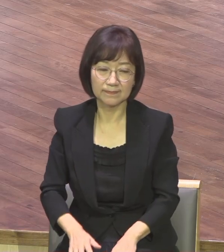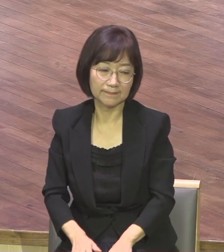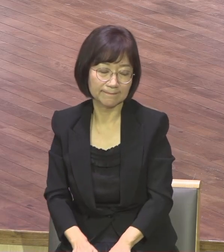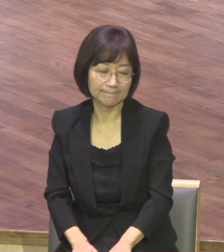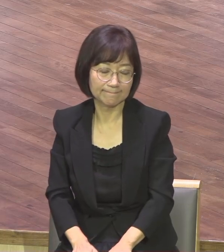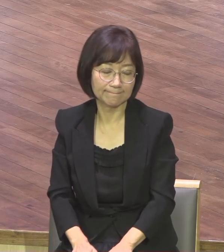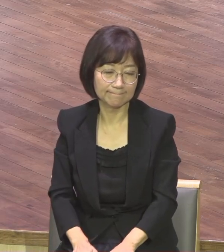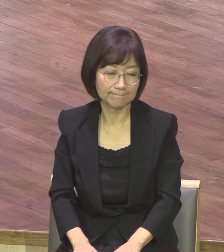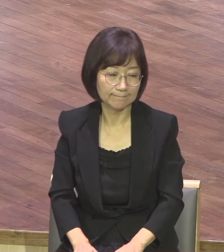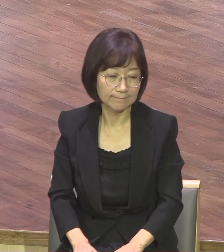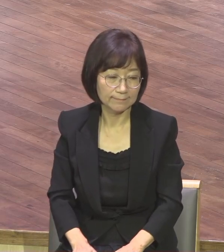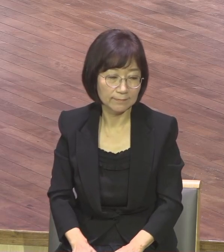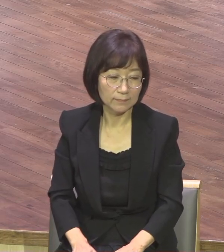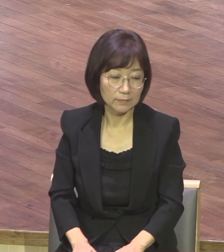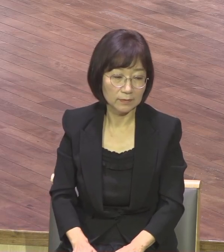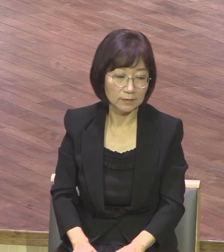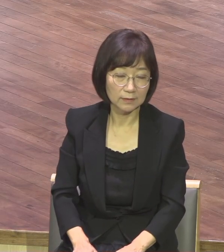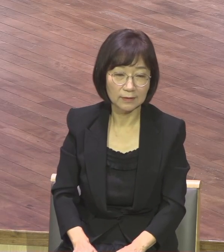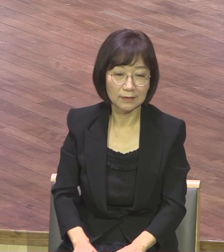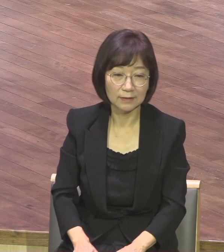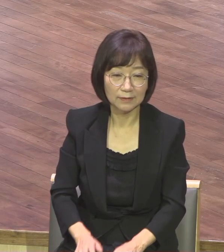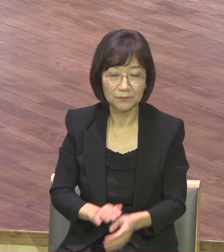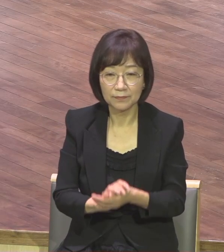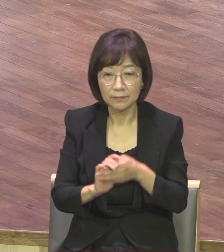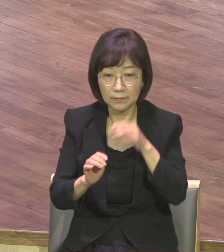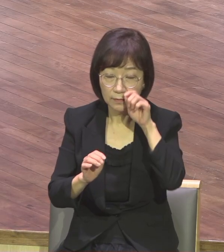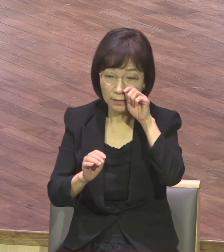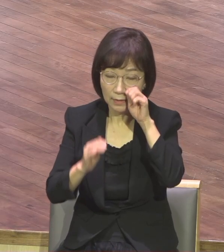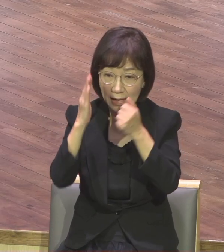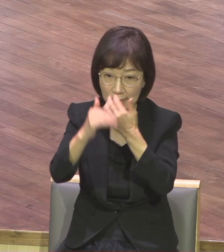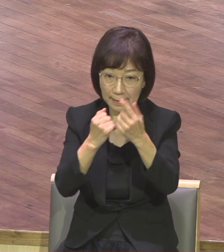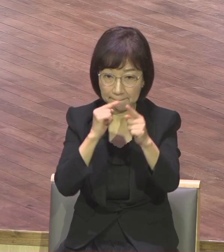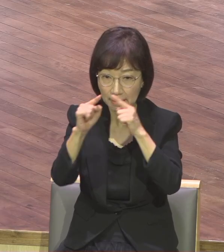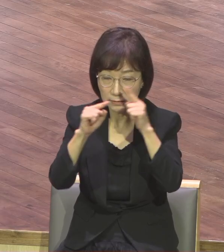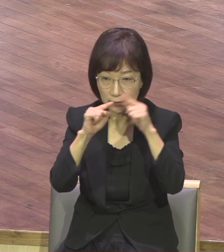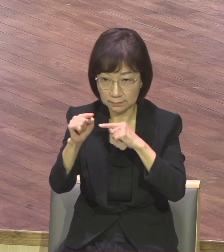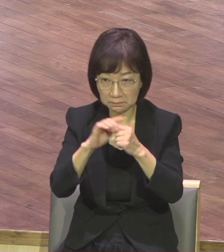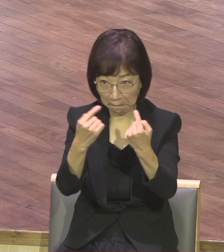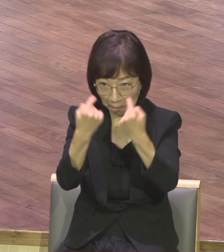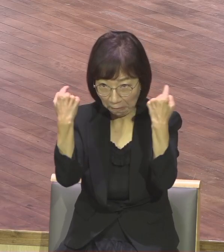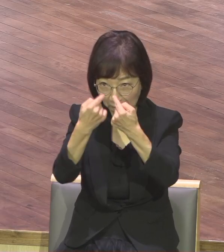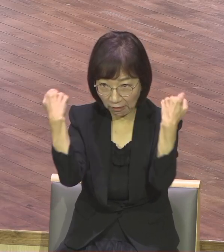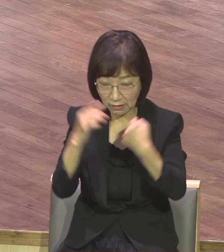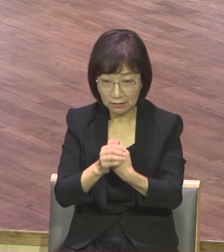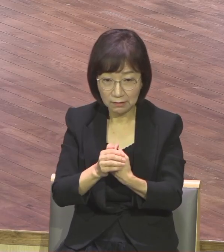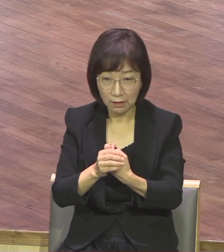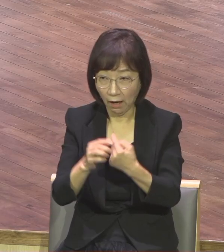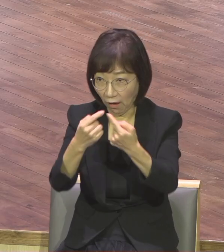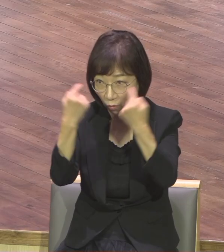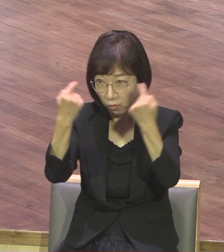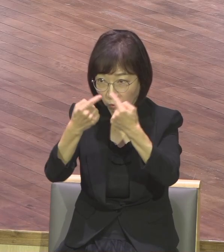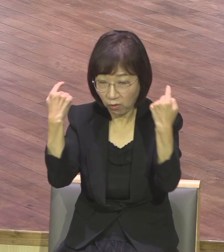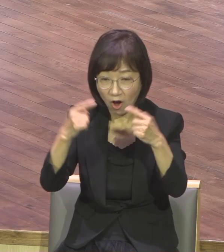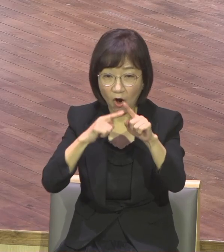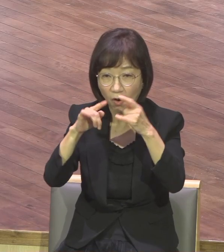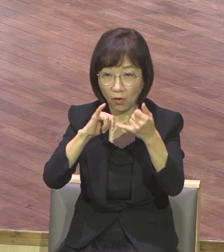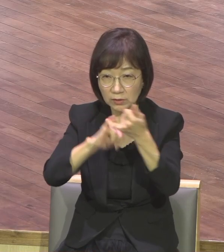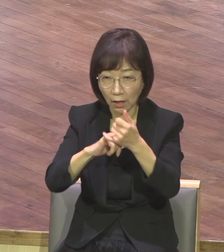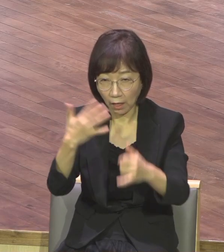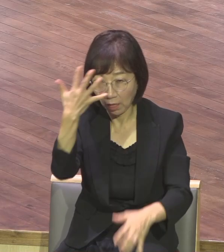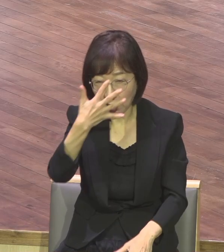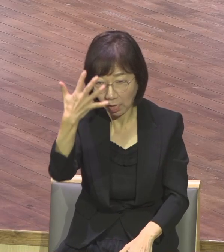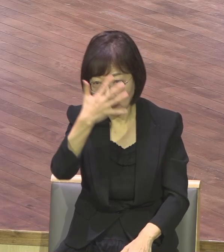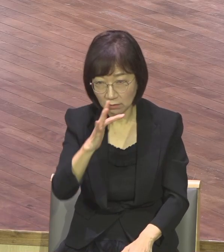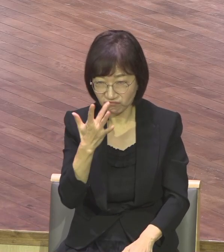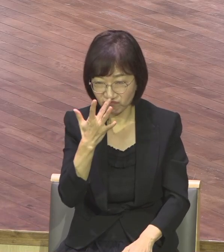실패하거든요. 예배가 뭐예요? 하나님 말씀 못 듣도록 말씀 듣긴 들어도 못 잡도록 잡긴